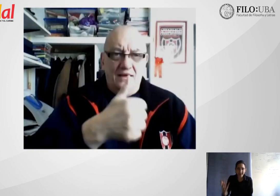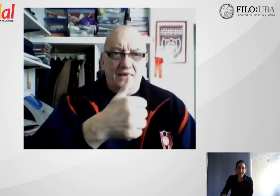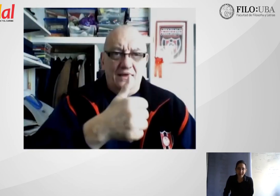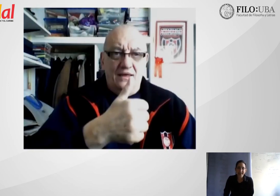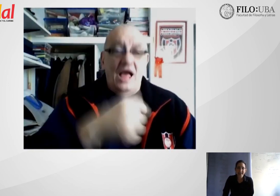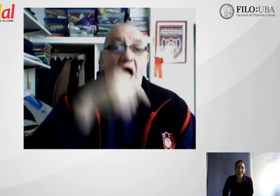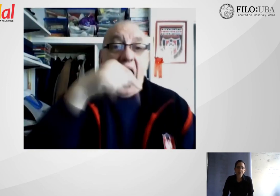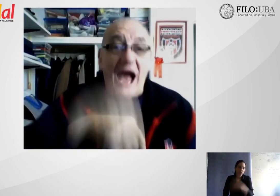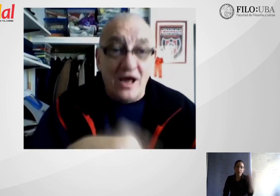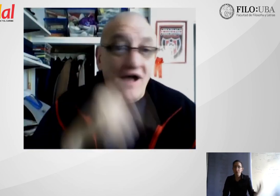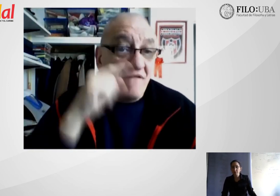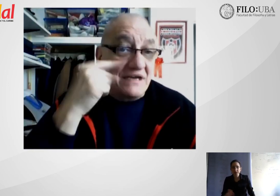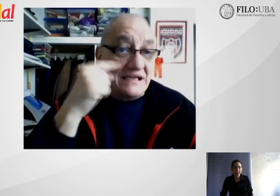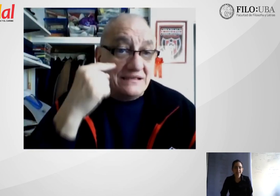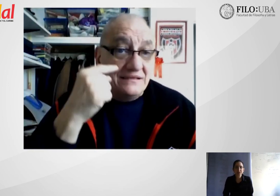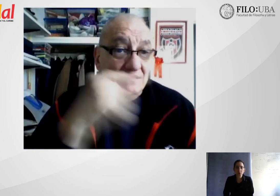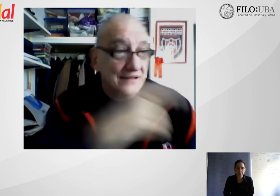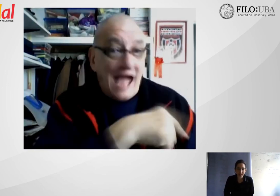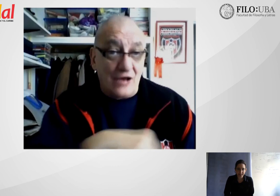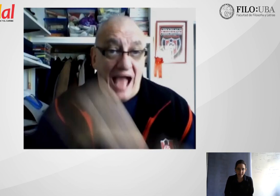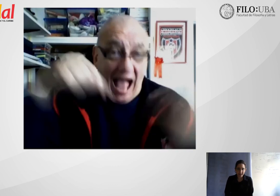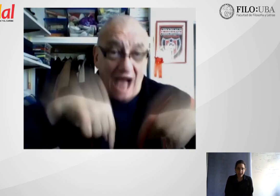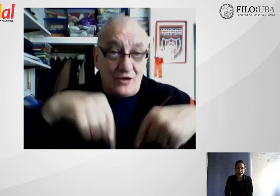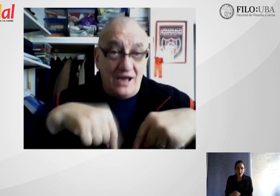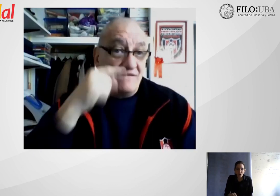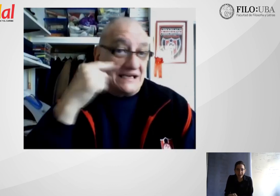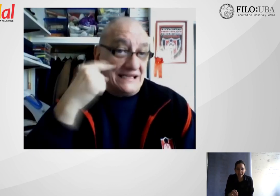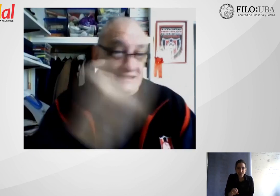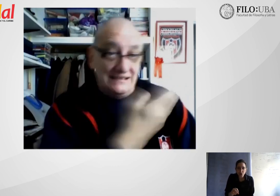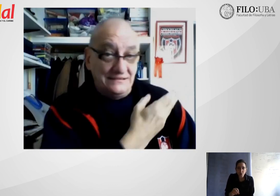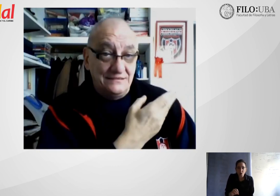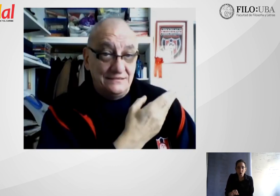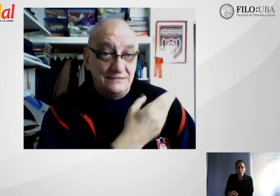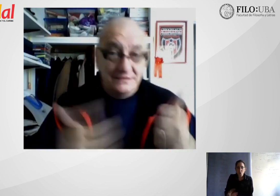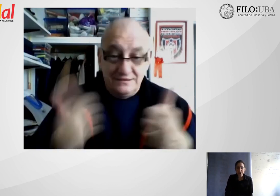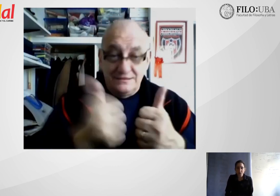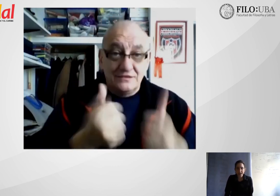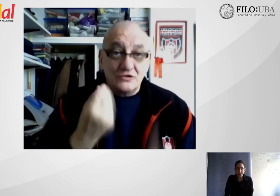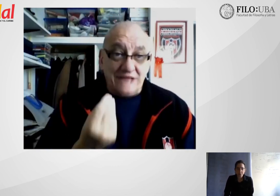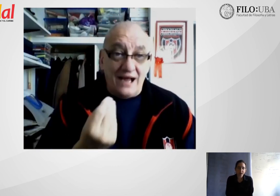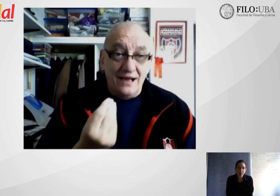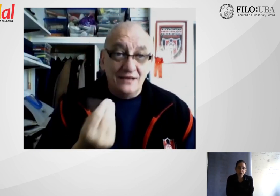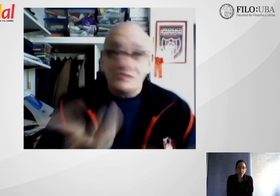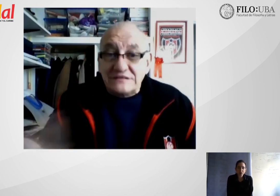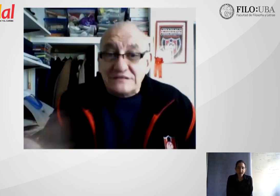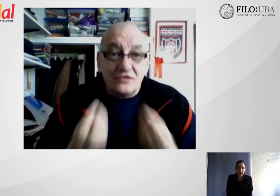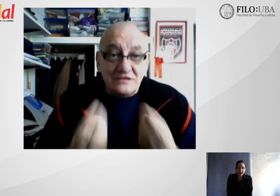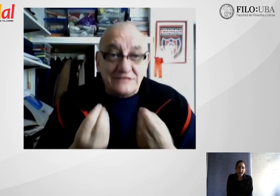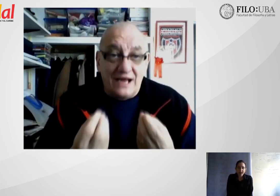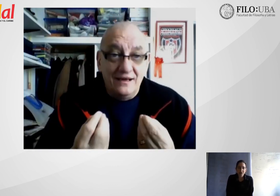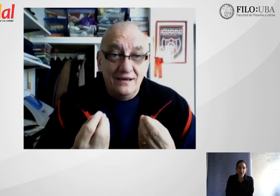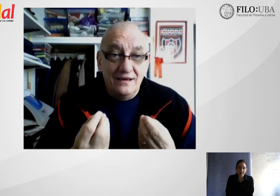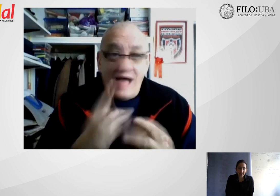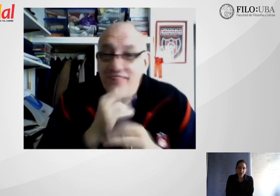ve en, no sé, en Colombia, en Chile, en distintos países. Ahora es como una novedad. Por ejemplo, nosotros